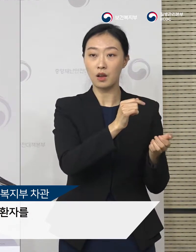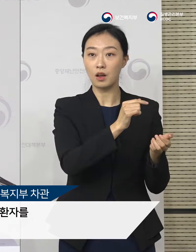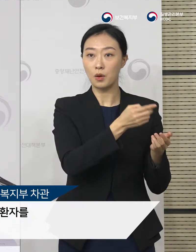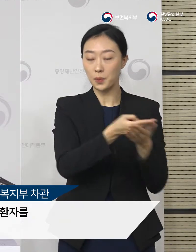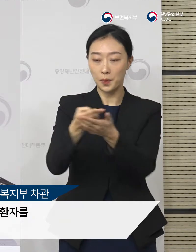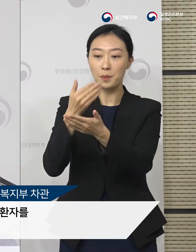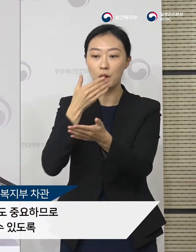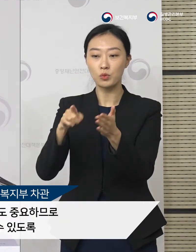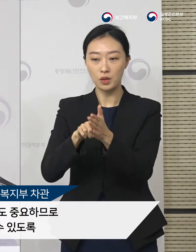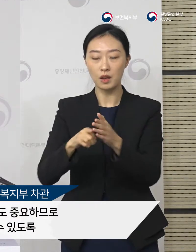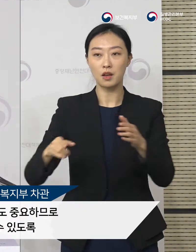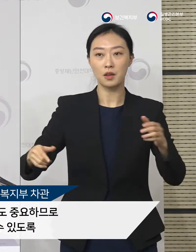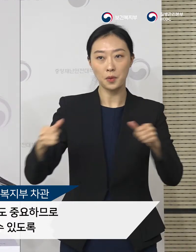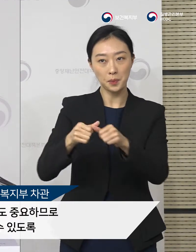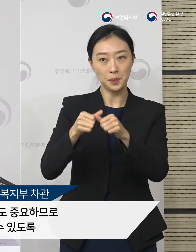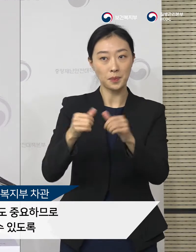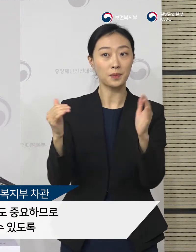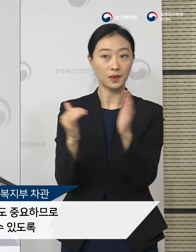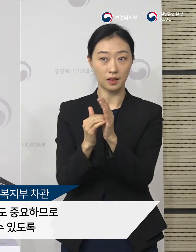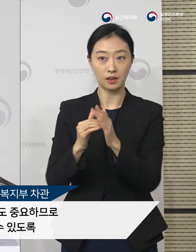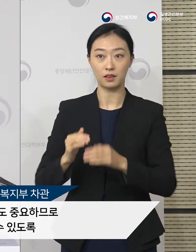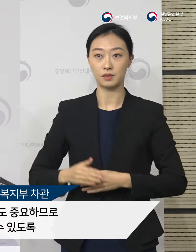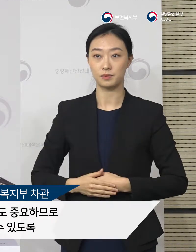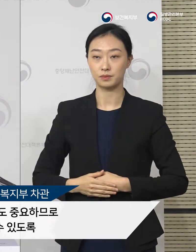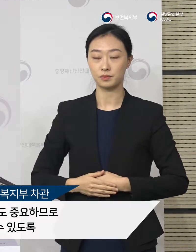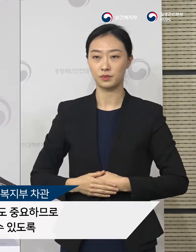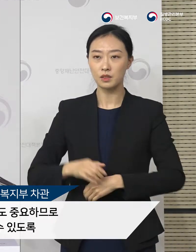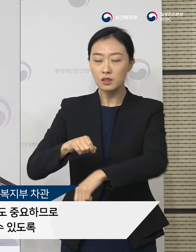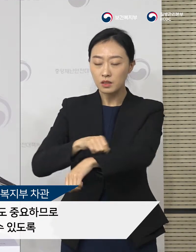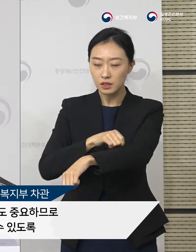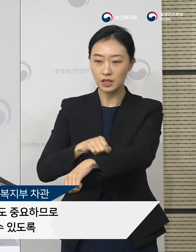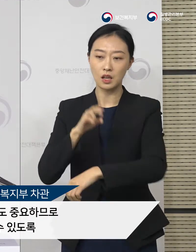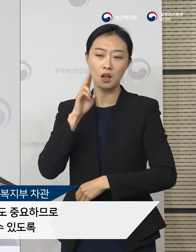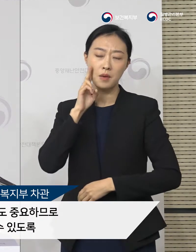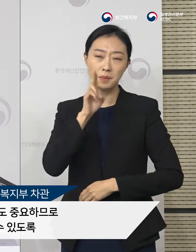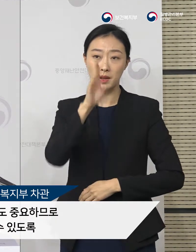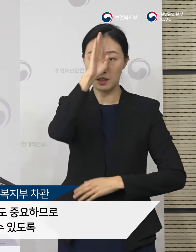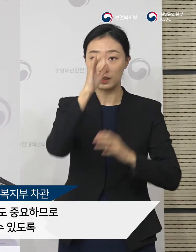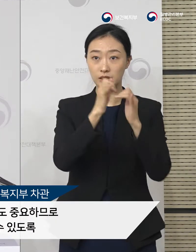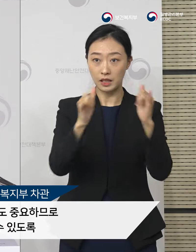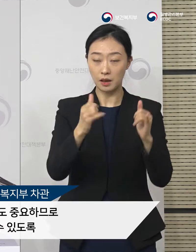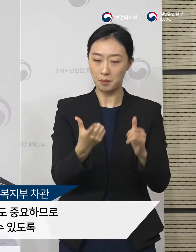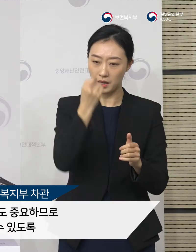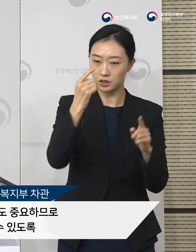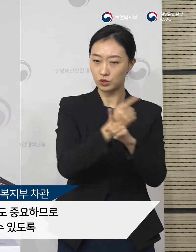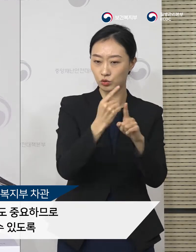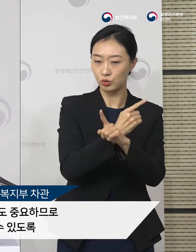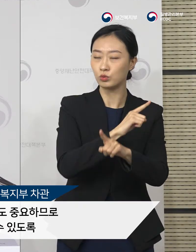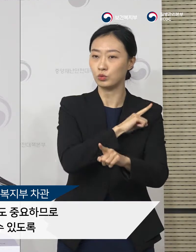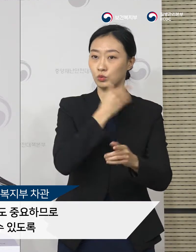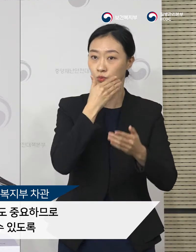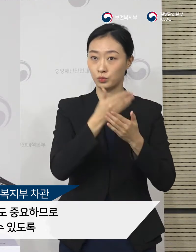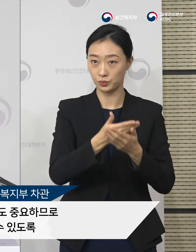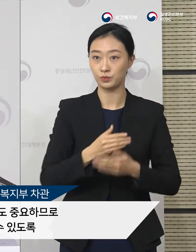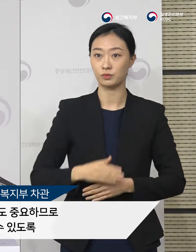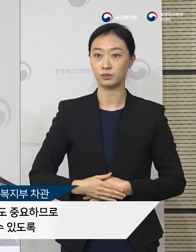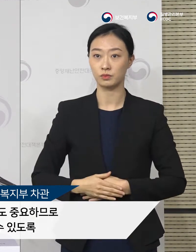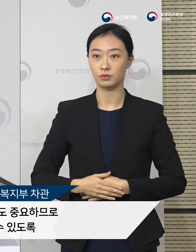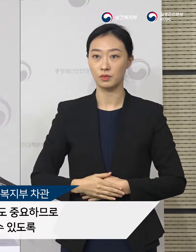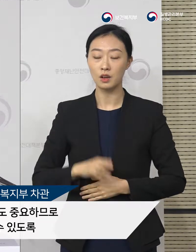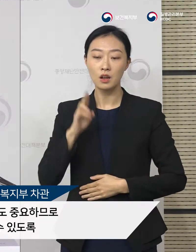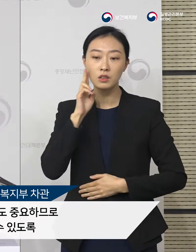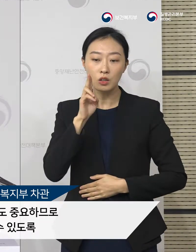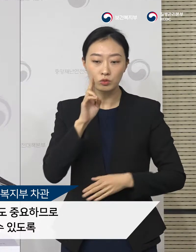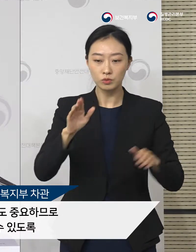나가겠습니다. 특히 중증 환자를 제대로 치료하는 것이 무엇보다도 중요하므로 대구 환자들의 중증도